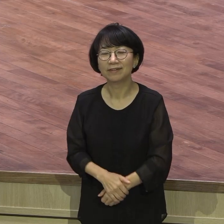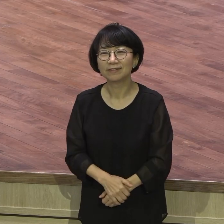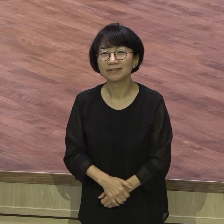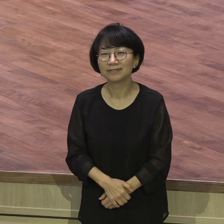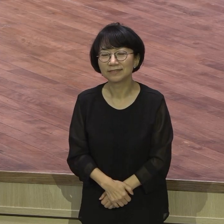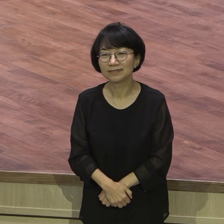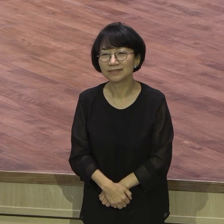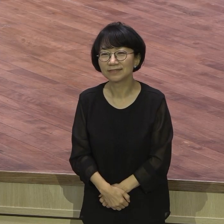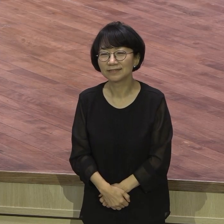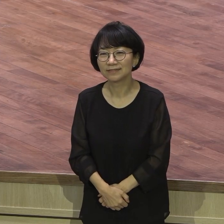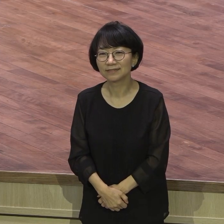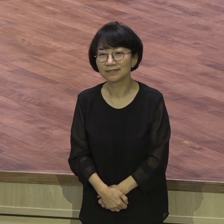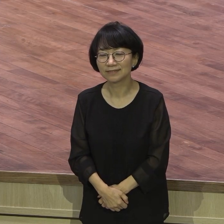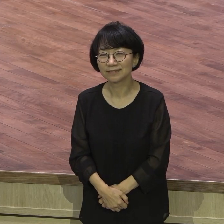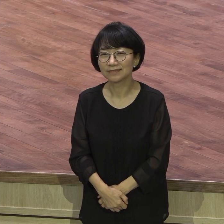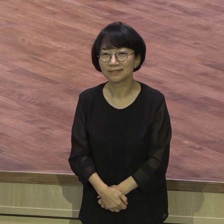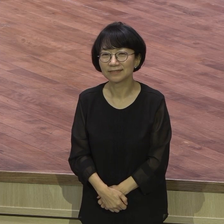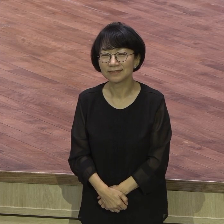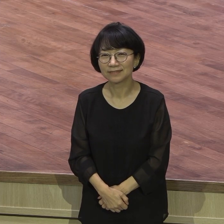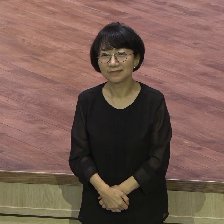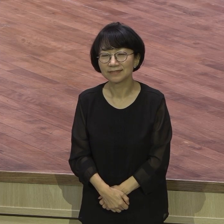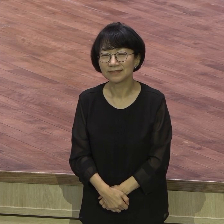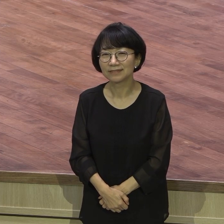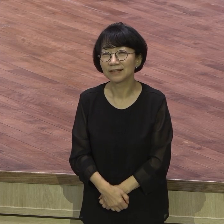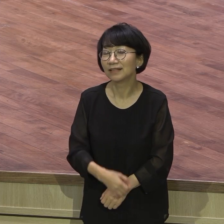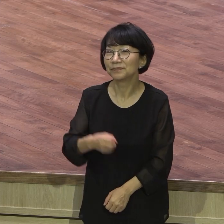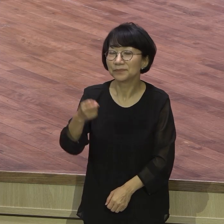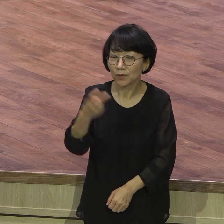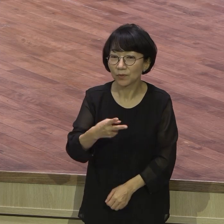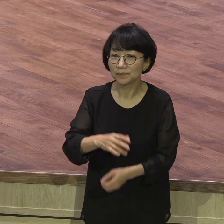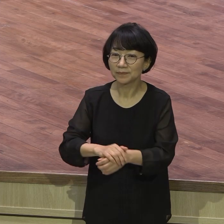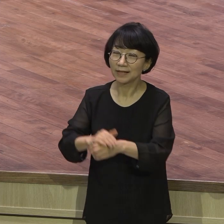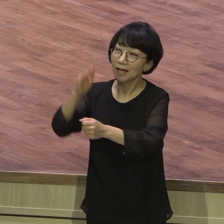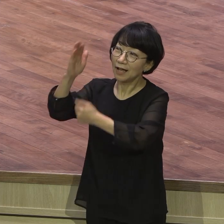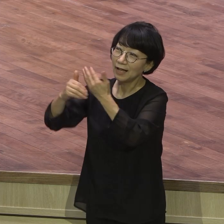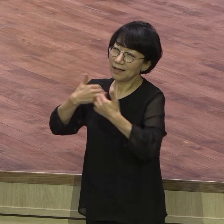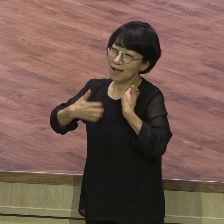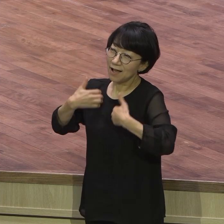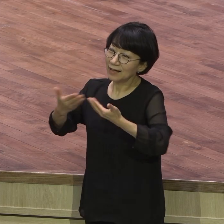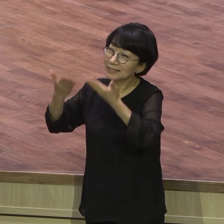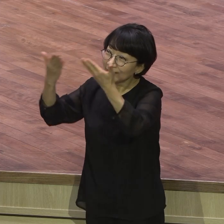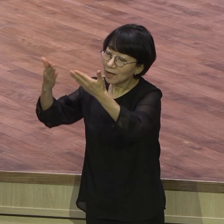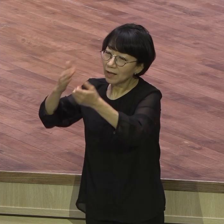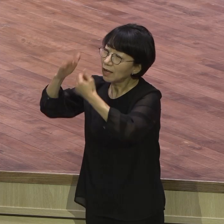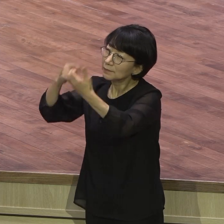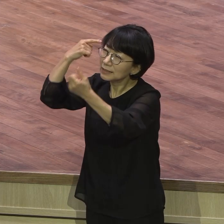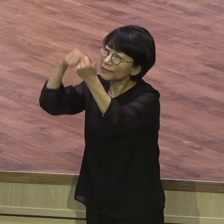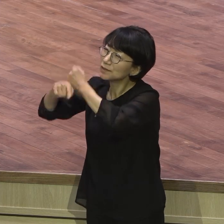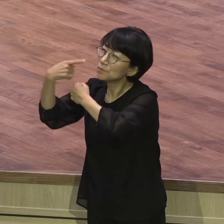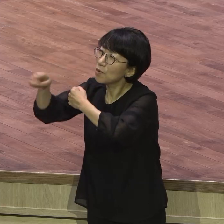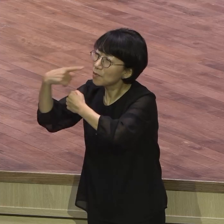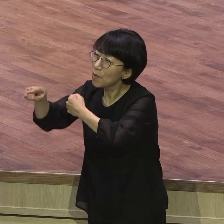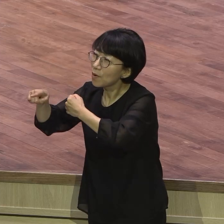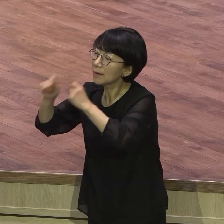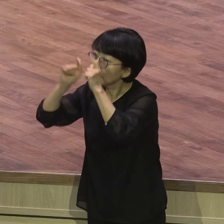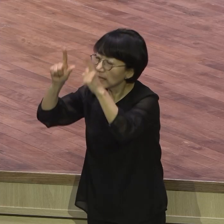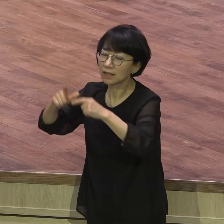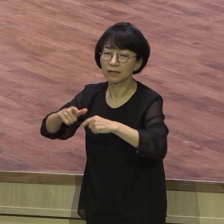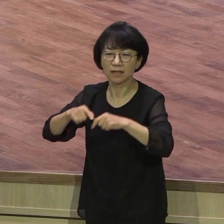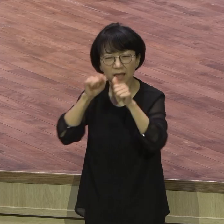없애버려라 더 나아가서 하나님을 기쁘시하고 온전한 뜻이 무엇인지 좀 분별해라